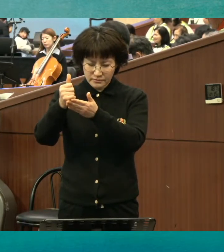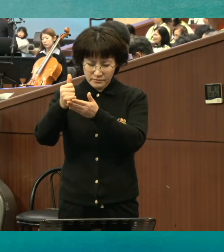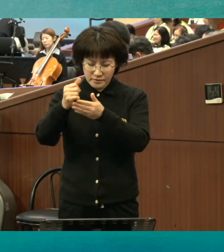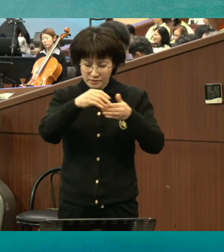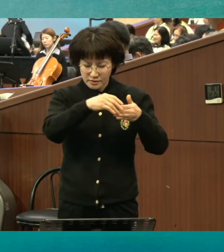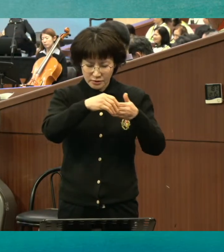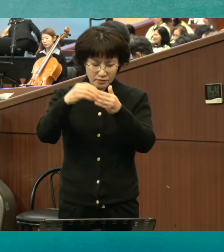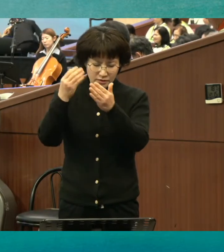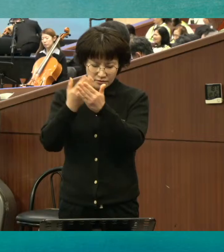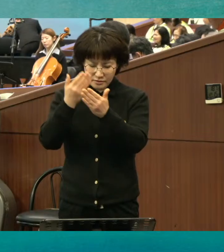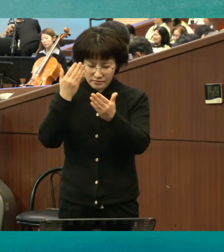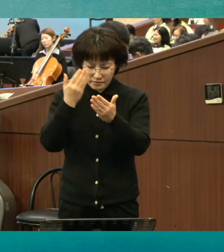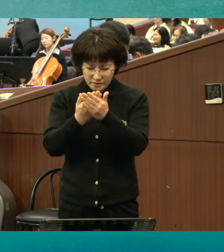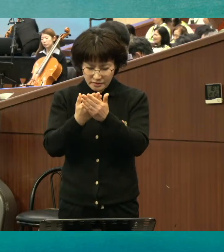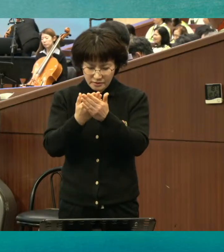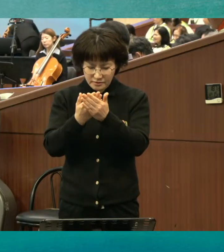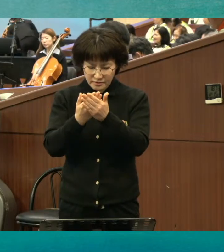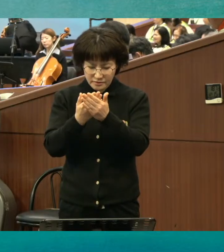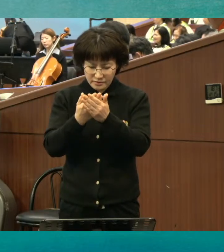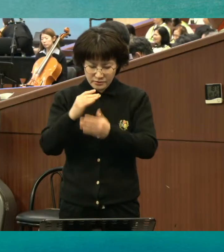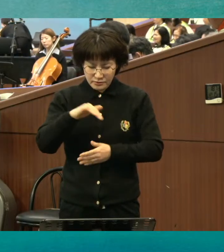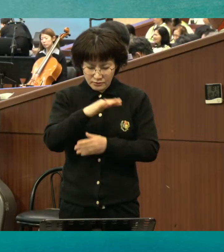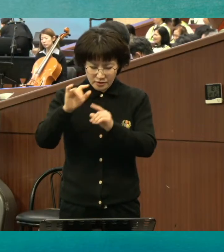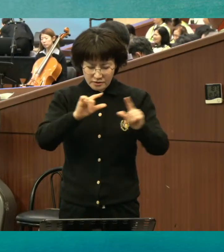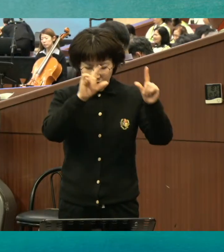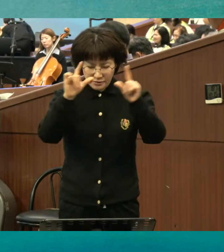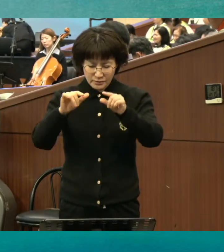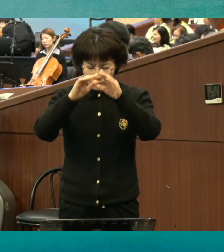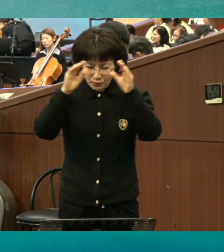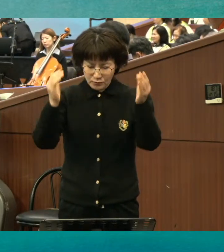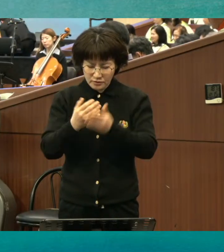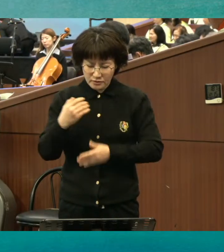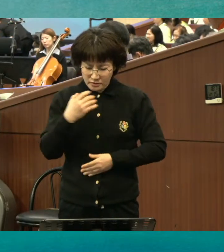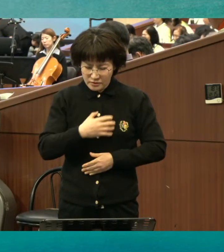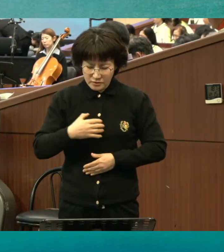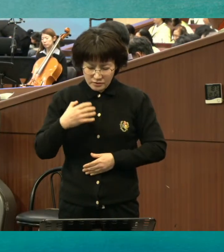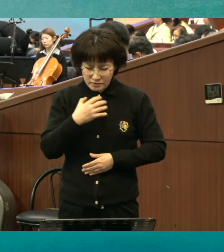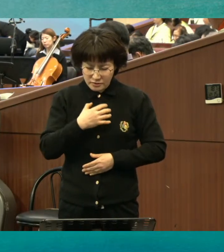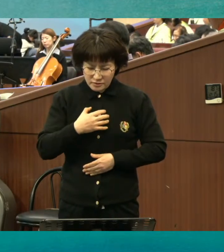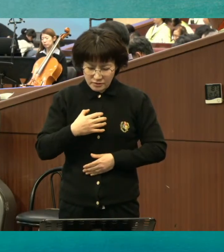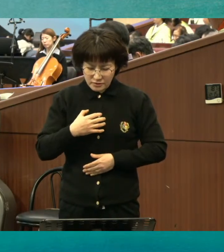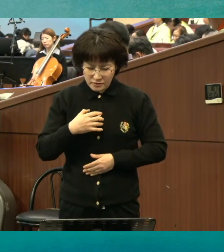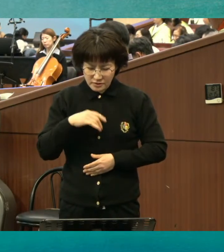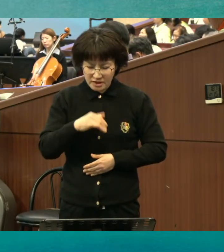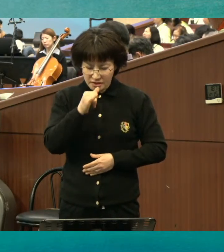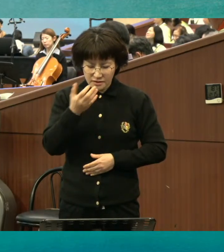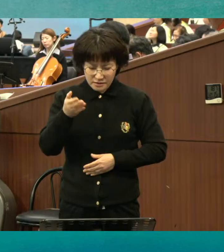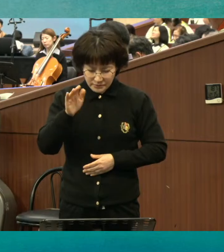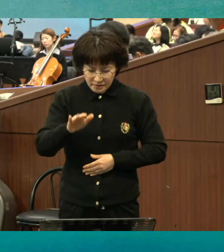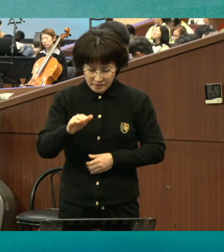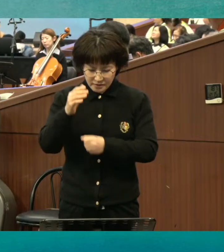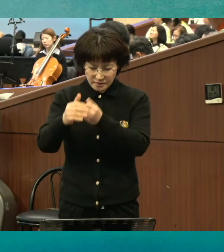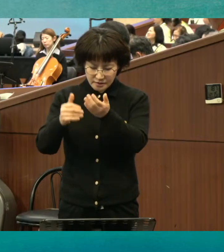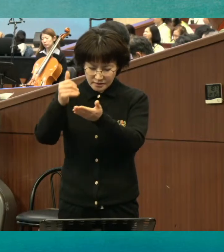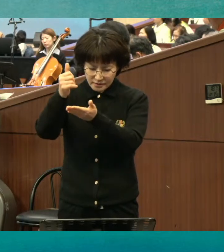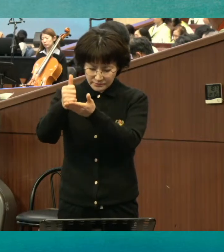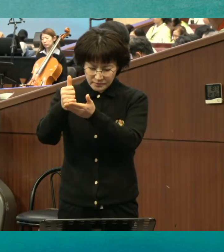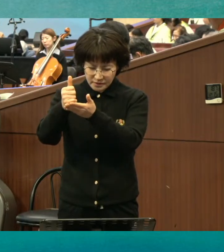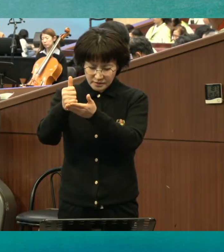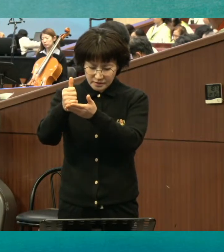열어주시기를 소원합니다. 우리의 삶의 모든 걱정, 염려거리들이 있지만 하나님이